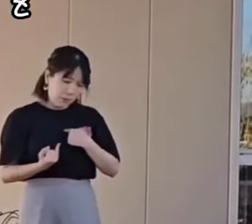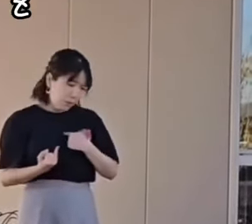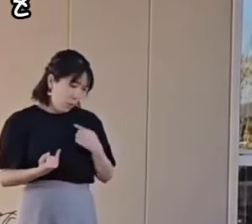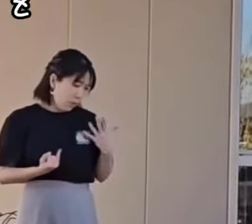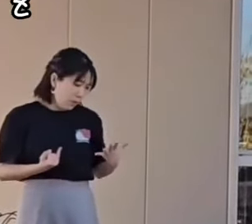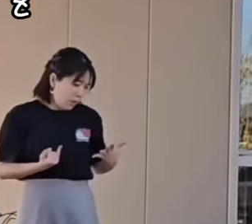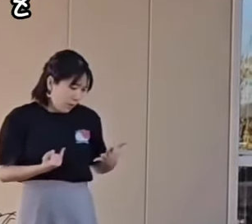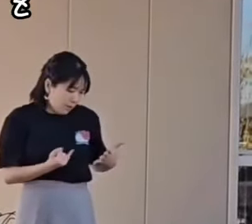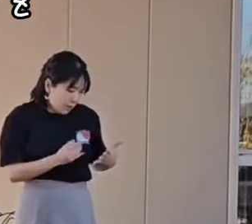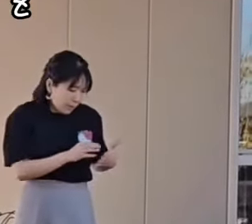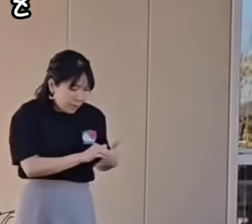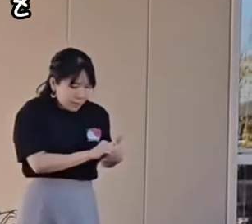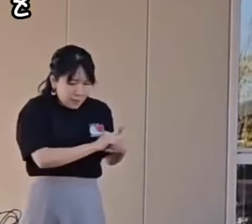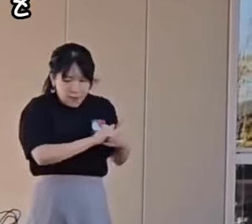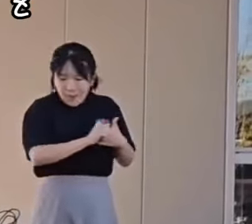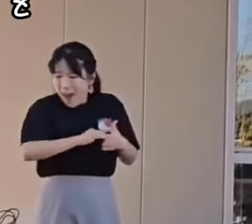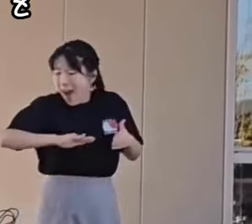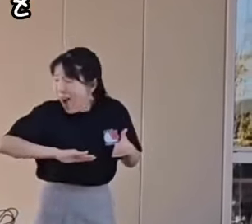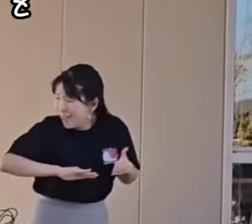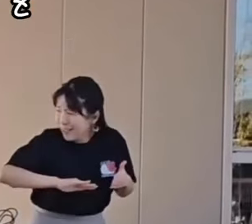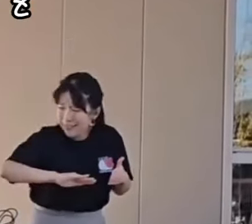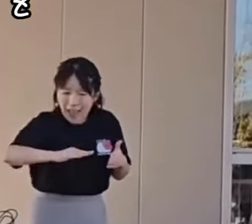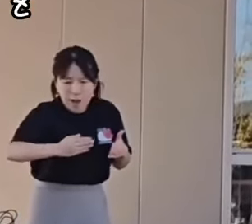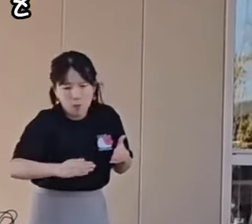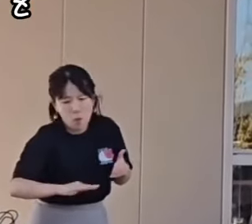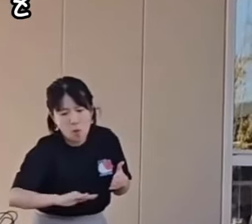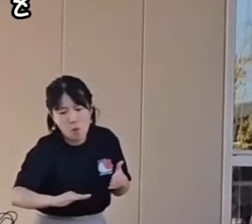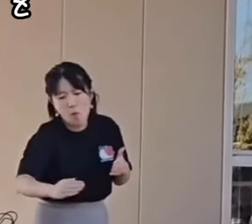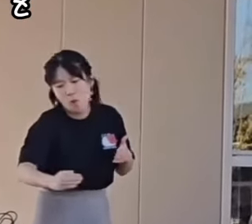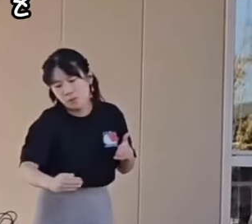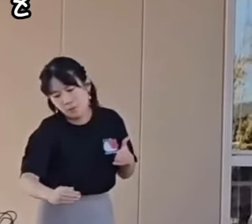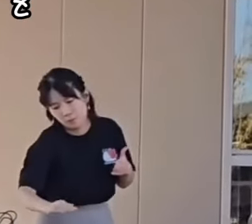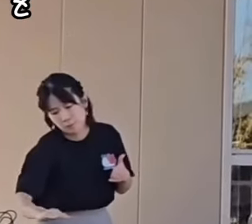私の手引いて階段を